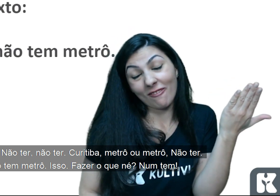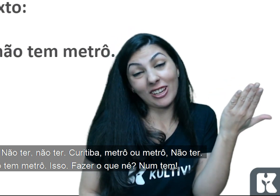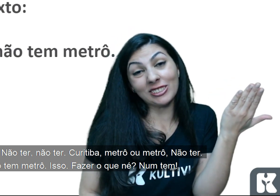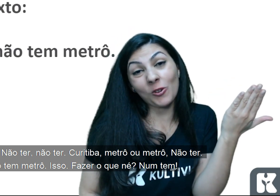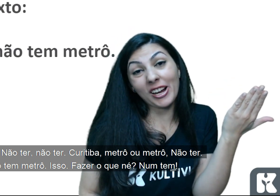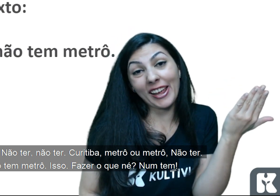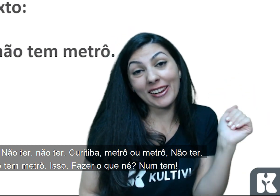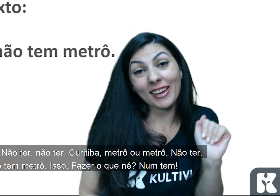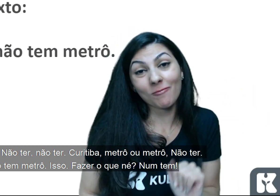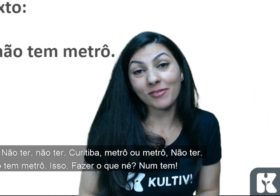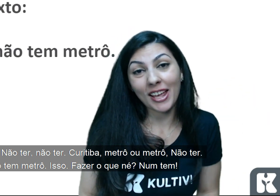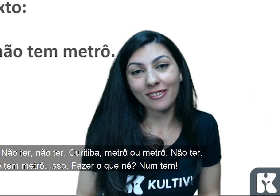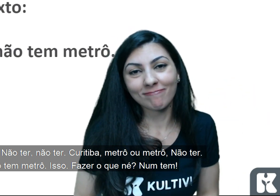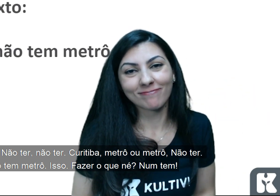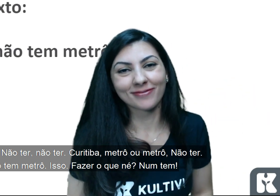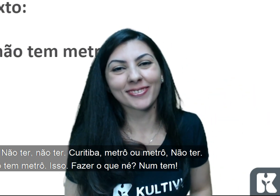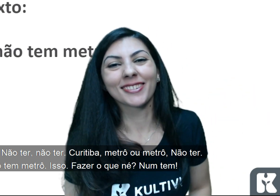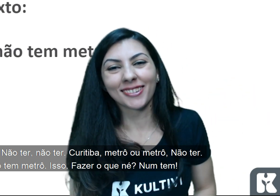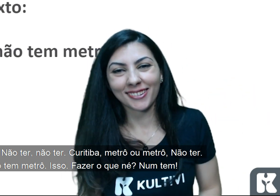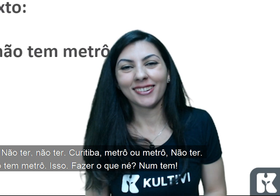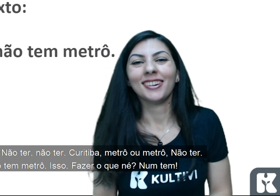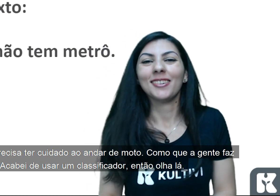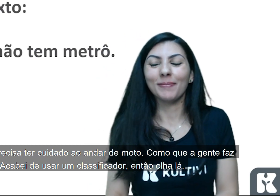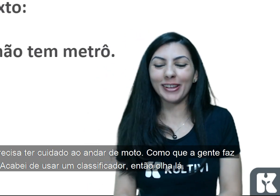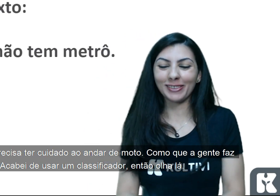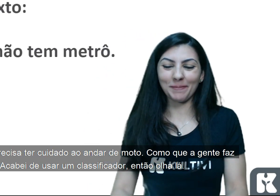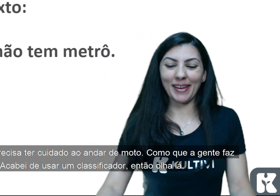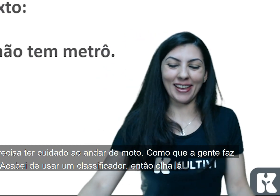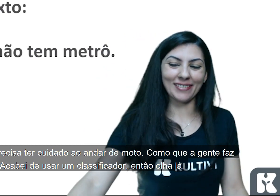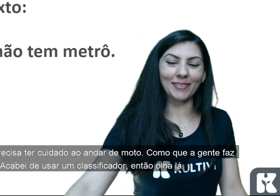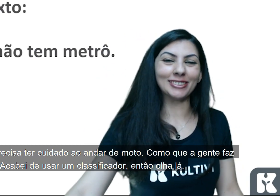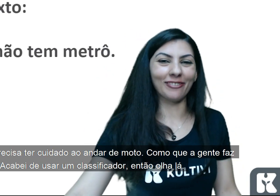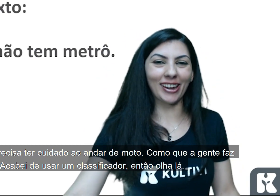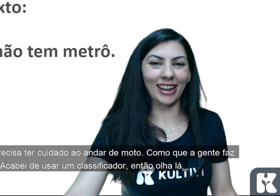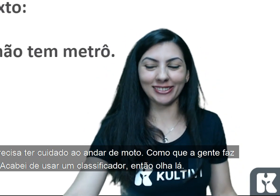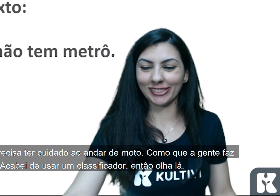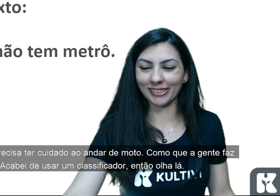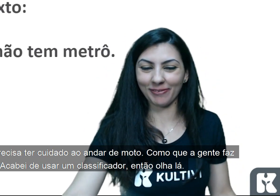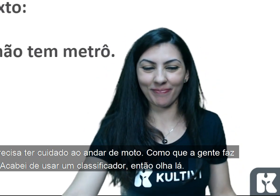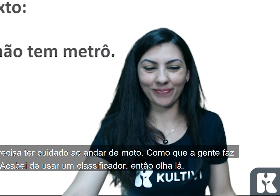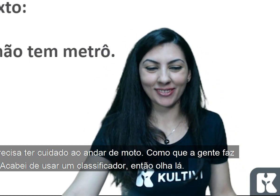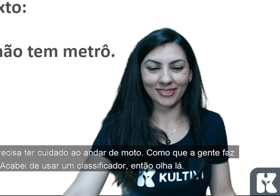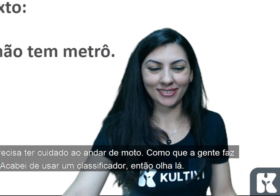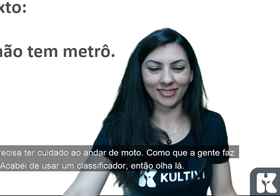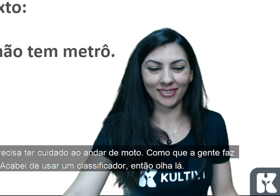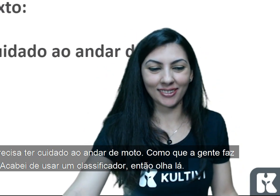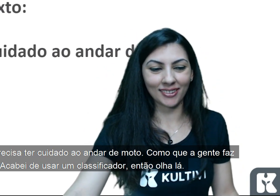Fazer o quê, né? Não tem. Muito bem. Vamos em frente.